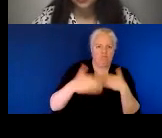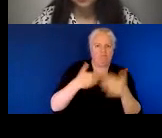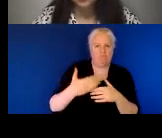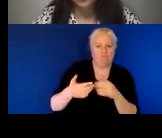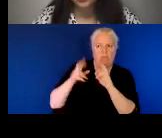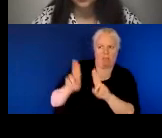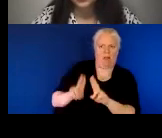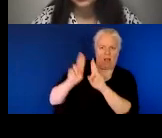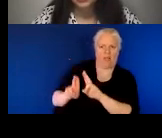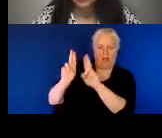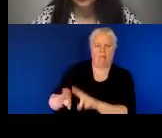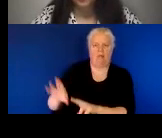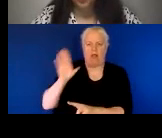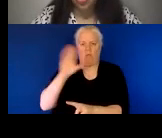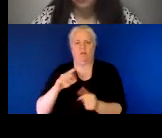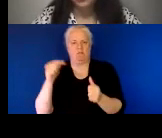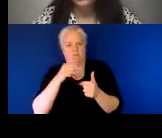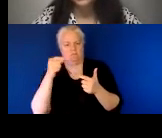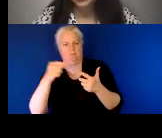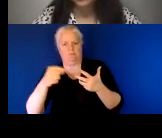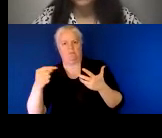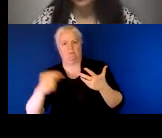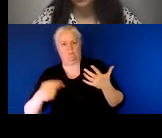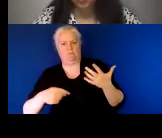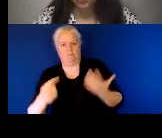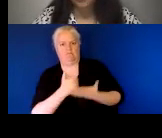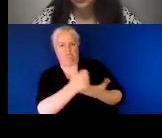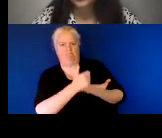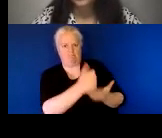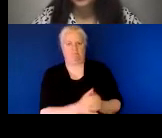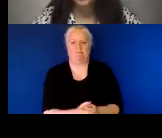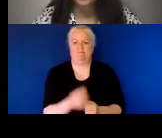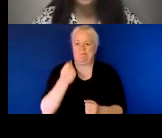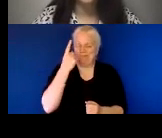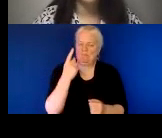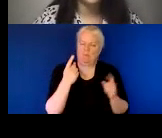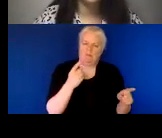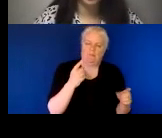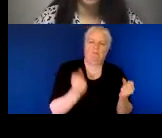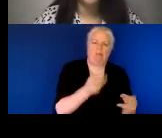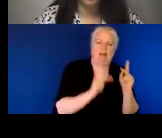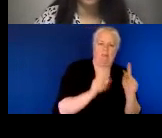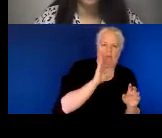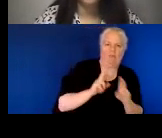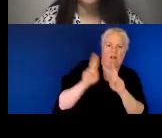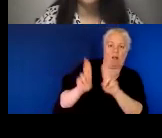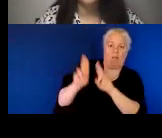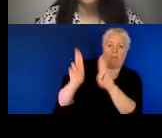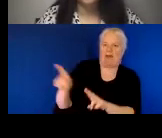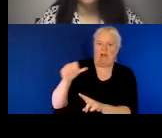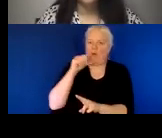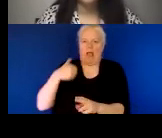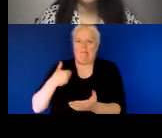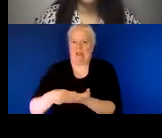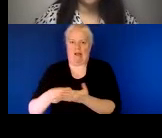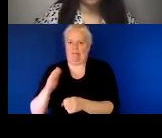NYSHAF expects to receive significantly more applications than can be funded by the program. 那他这个计划呢，还是